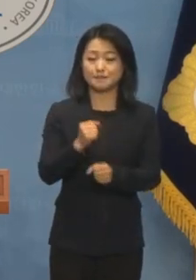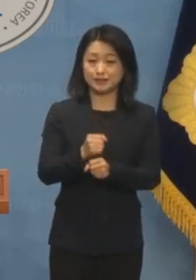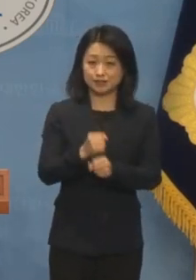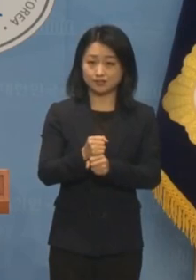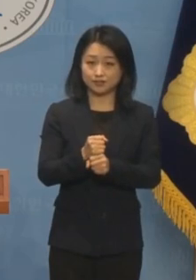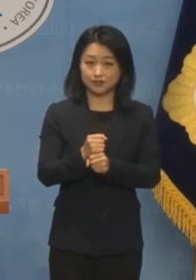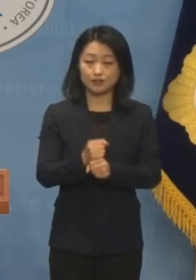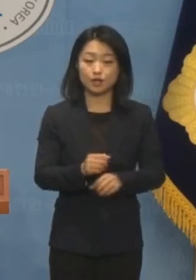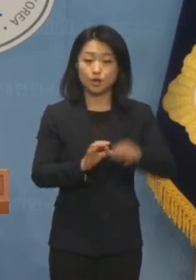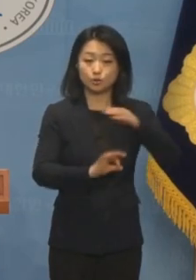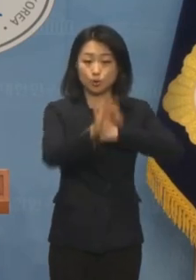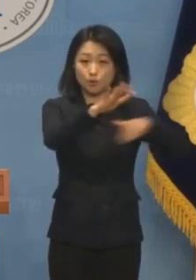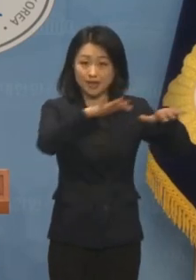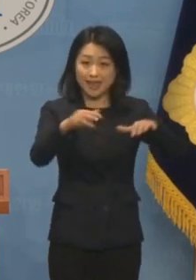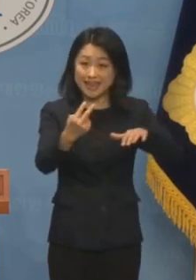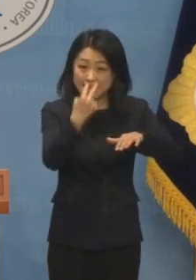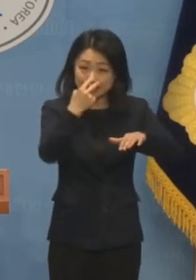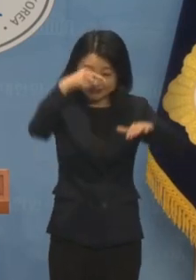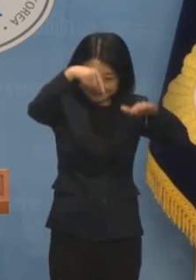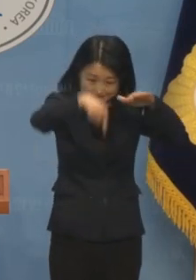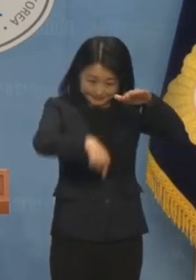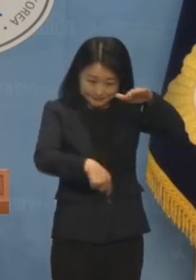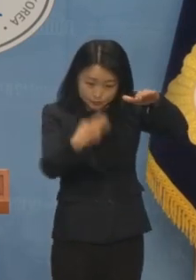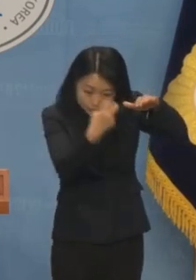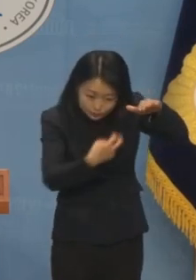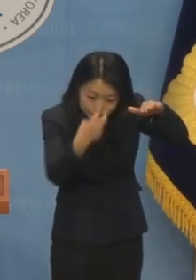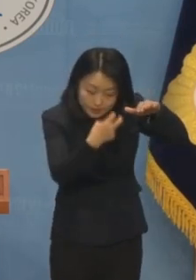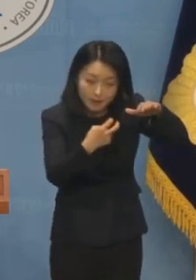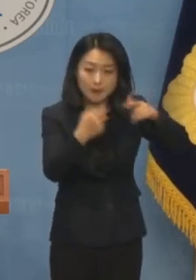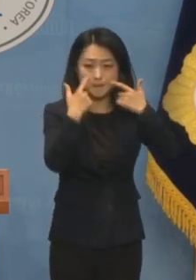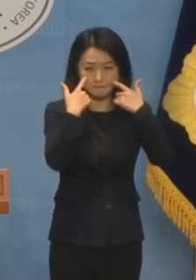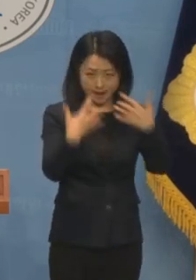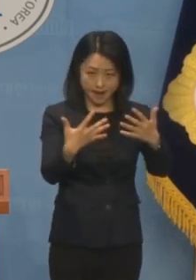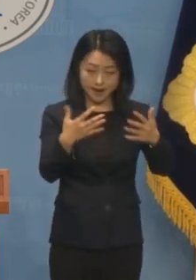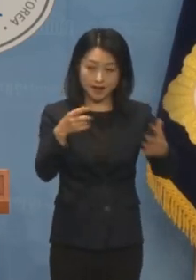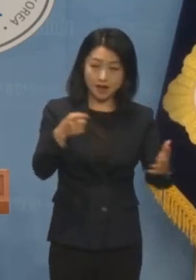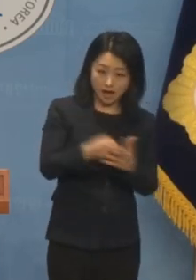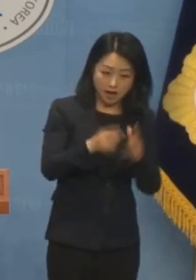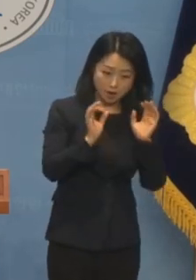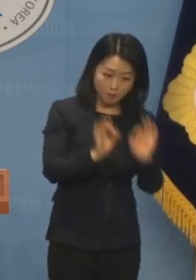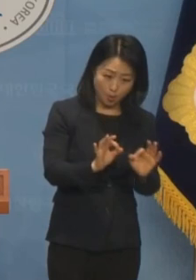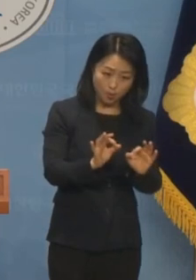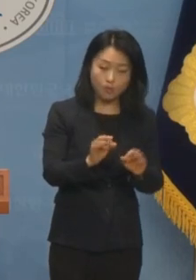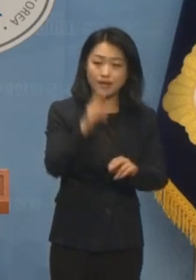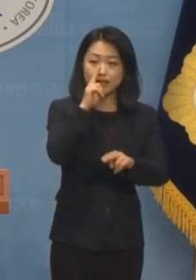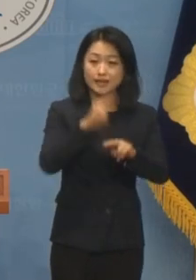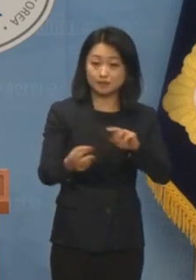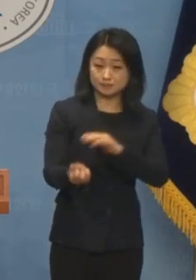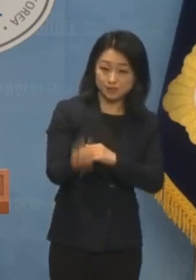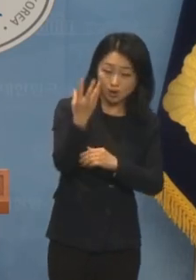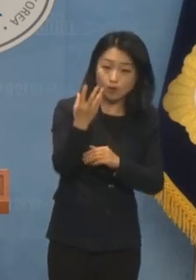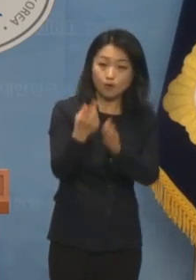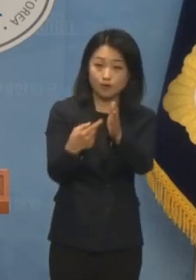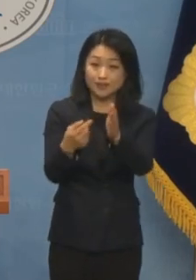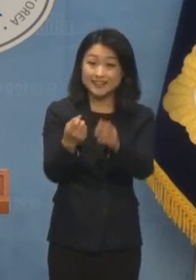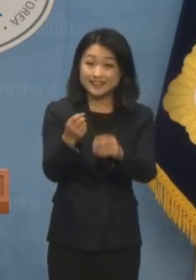지오와 동해 시매 가스전에 대해 상세히 검증하고 자원 개발의 성공 확률을